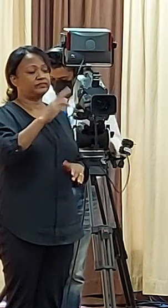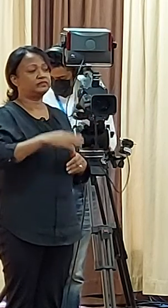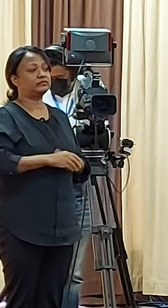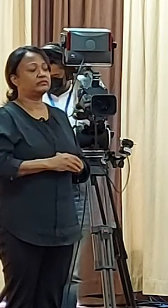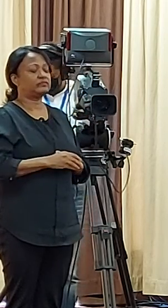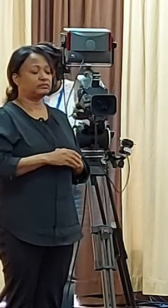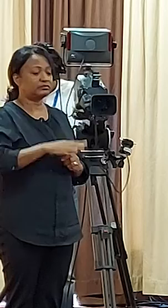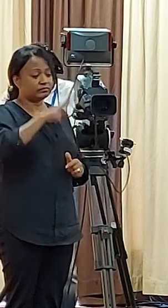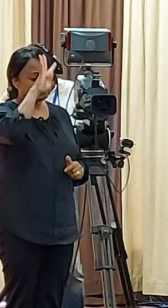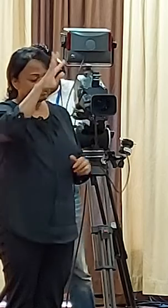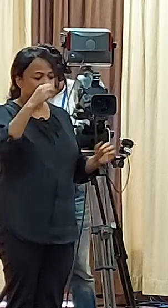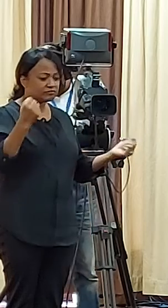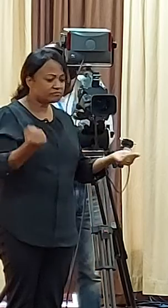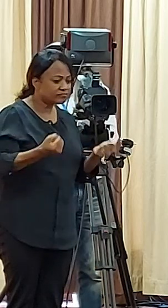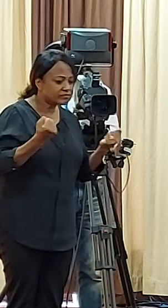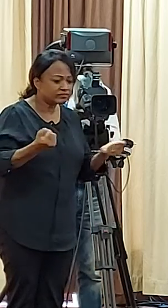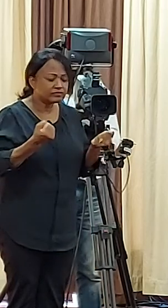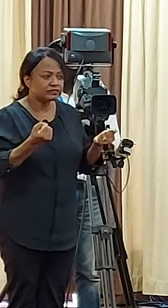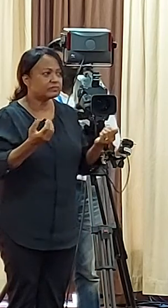l'action du gouvernement, ce n'est pas